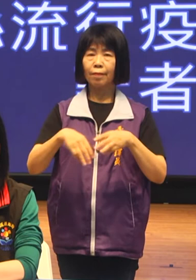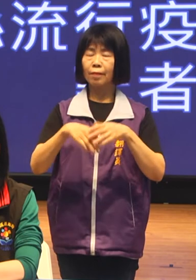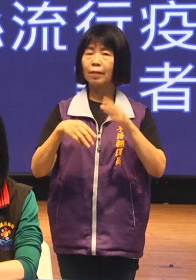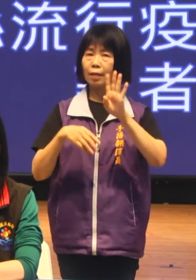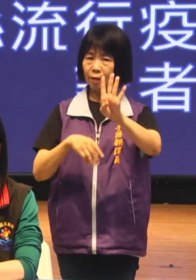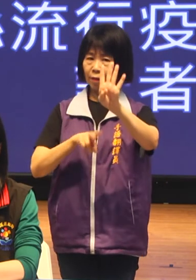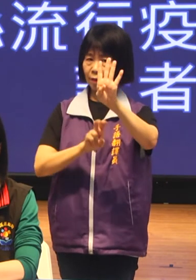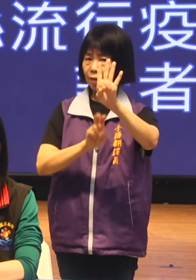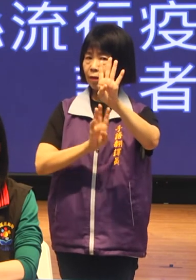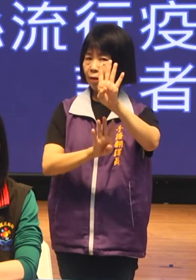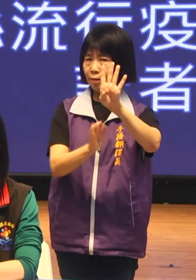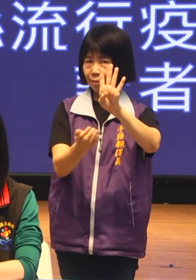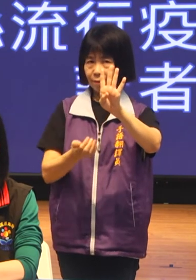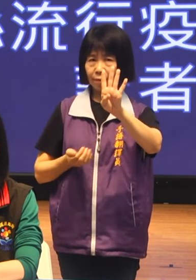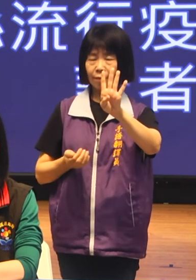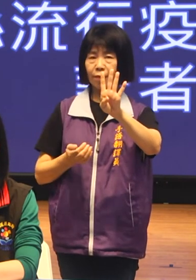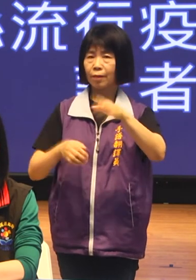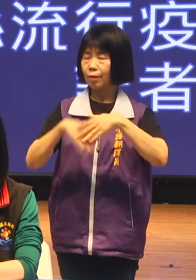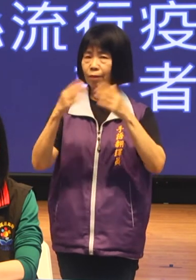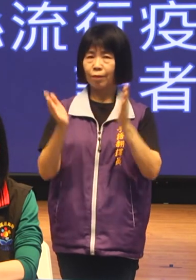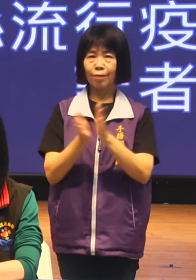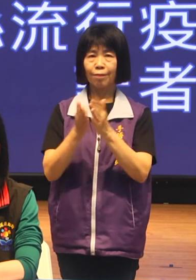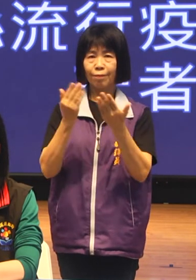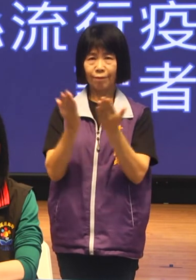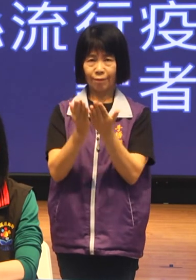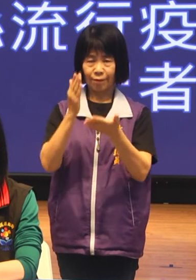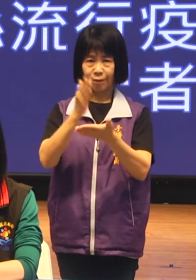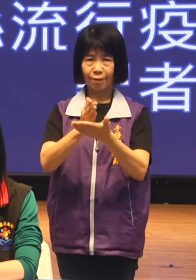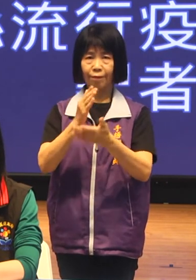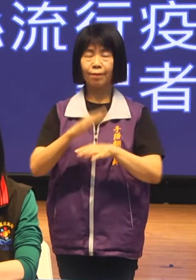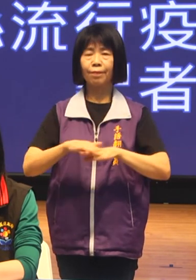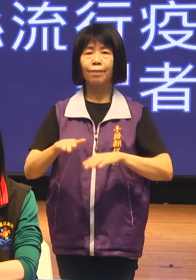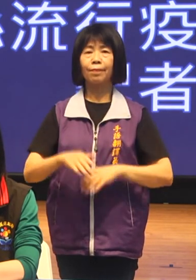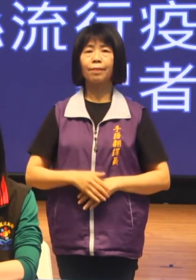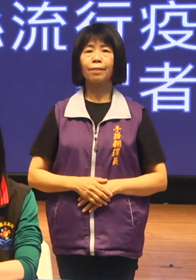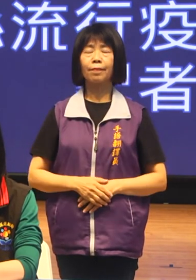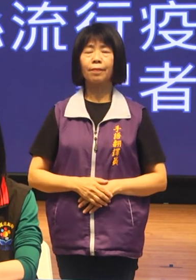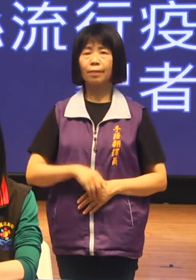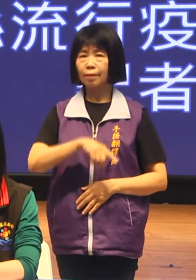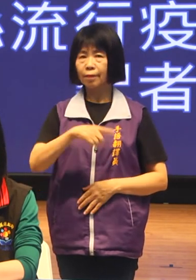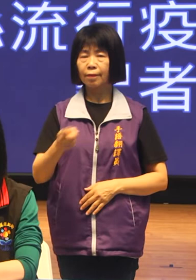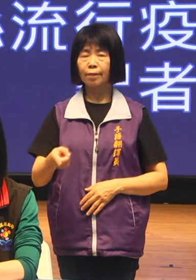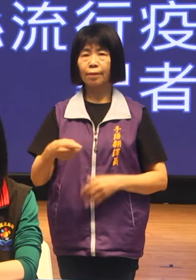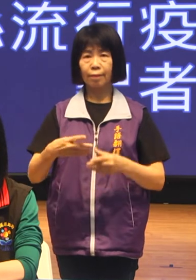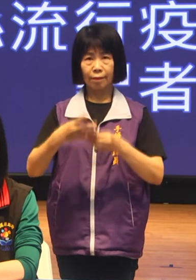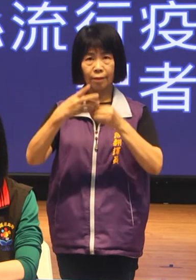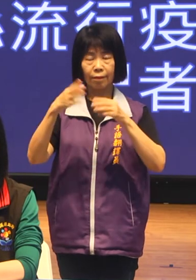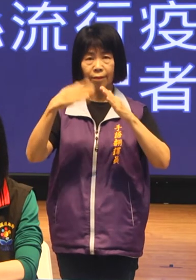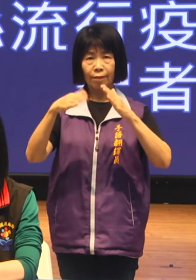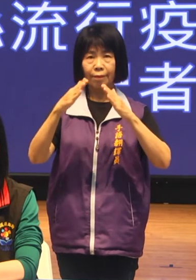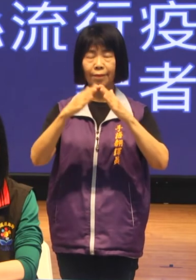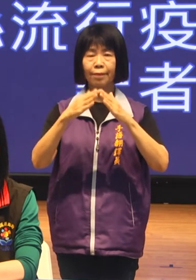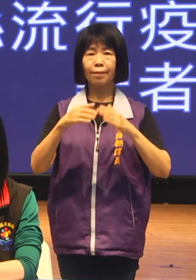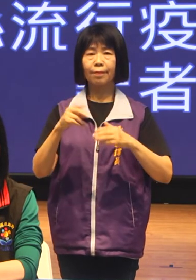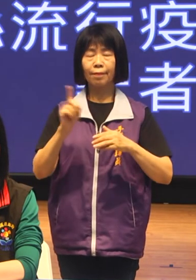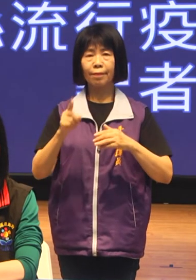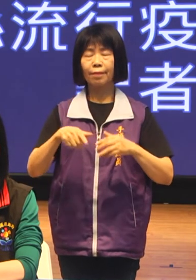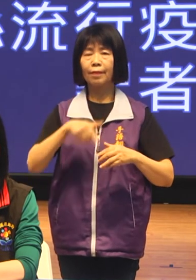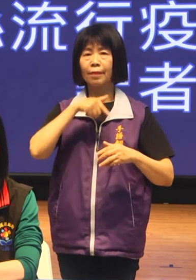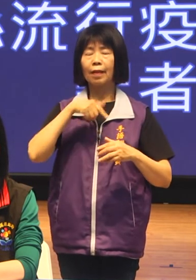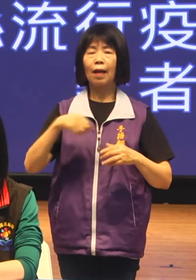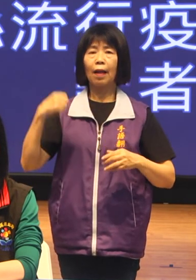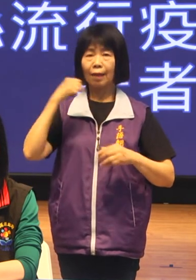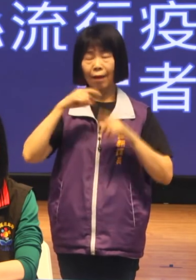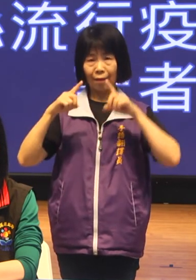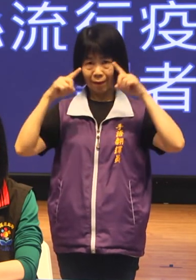在24号之前都暂停实体课程。接下来第四所部分是私立台大幼